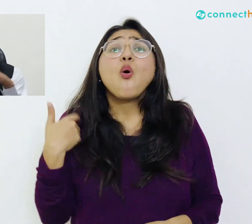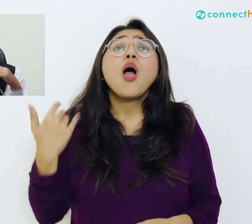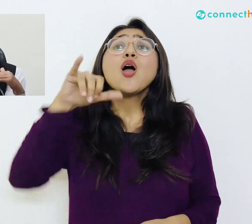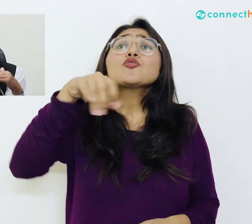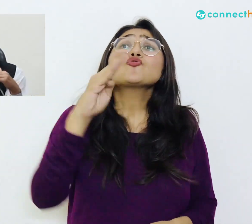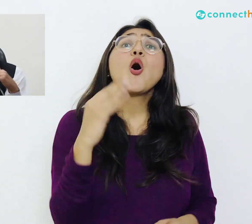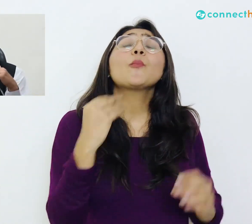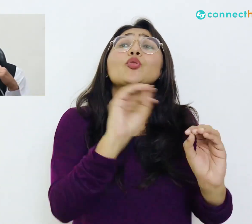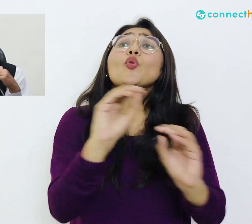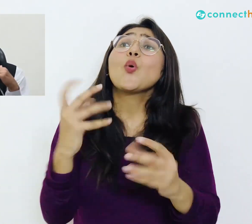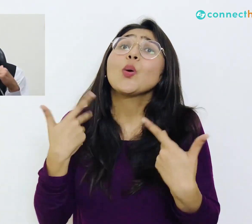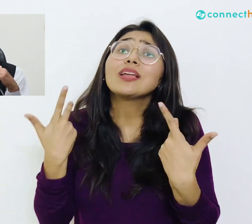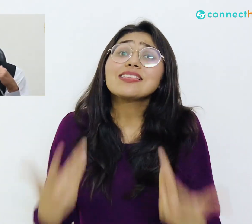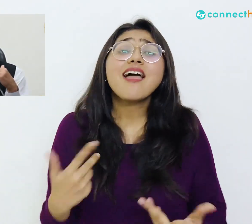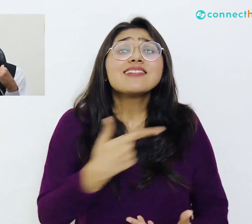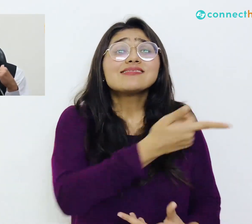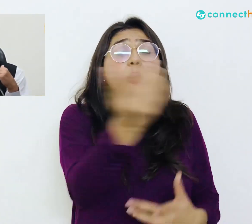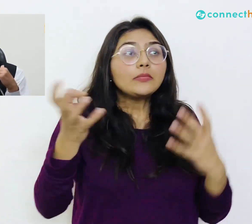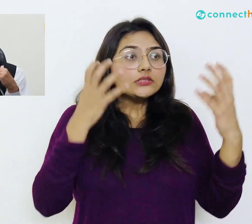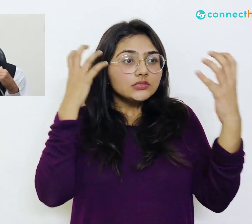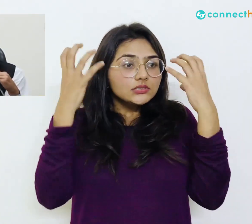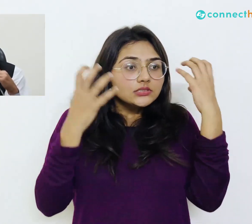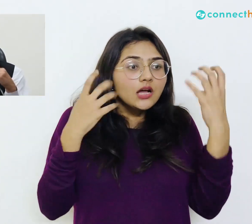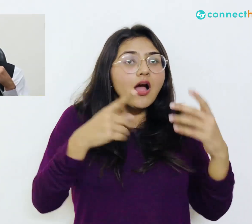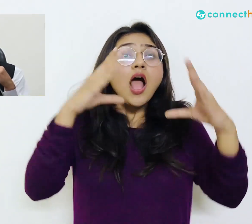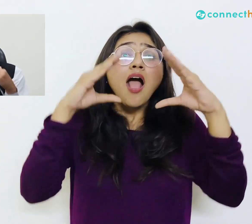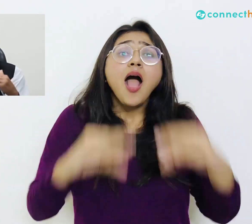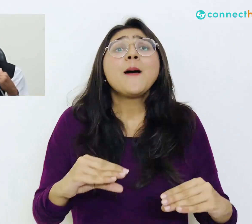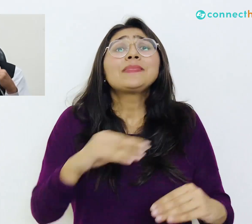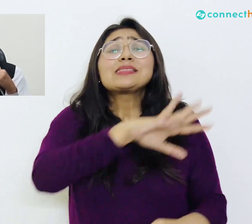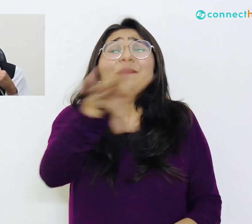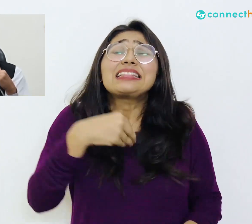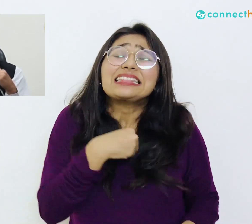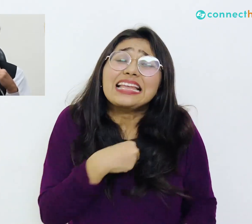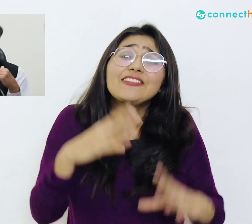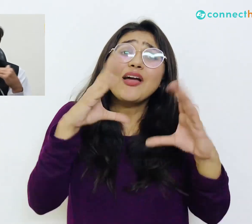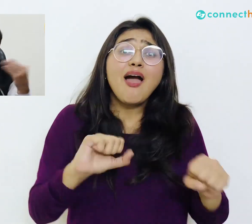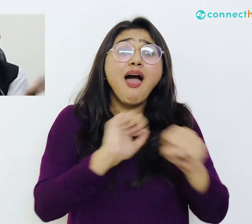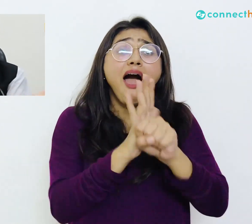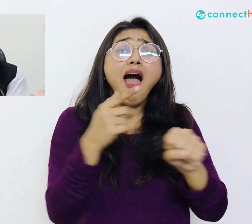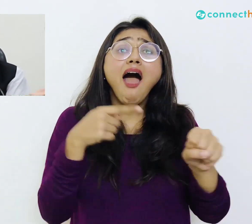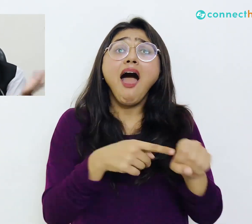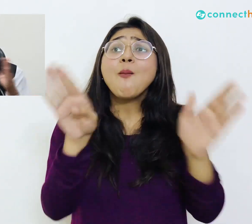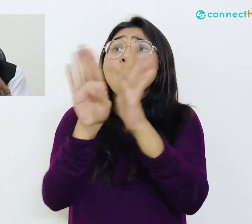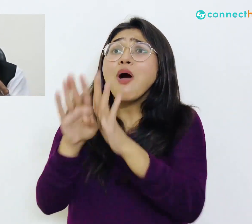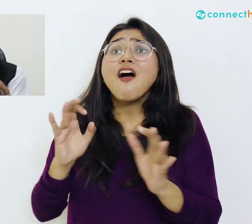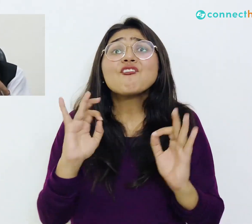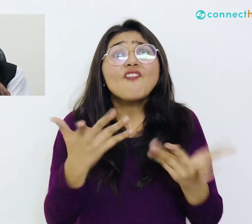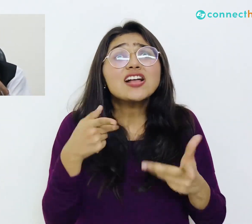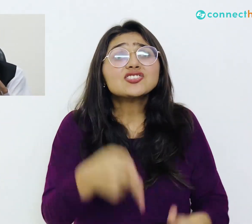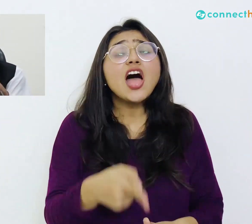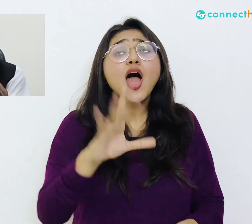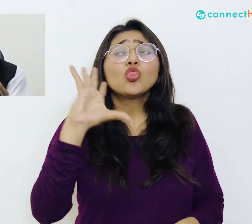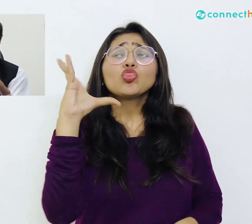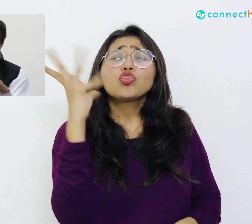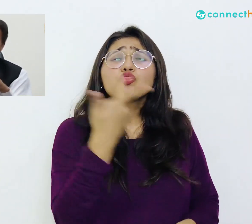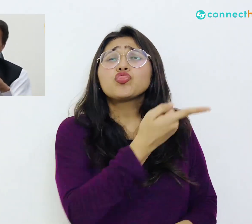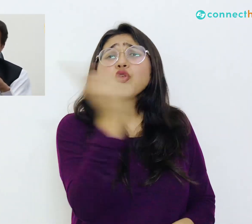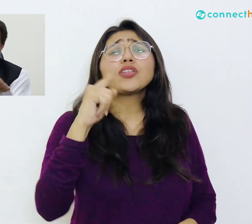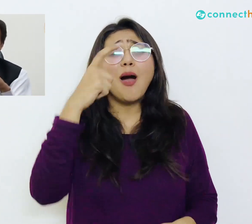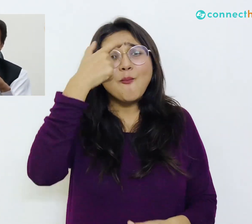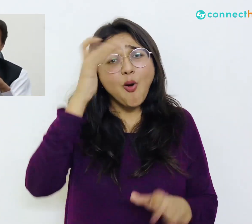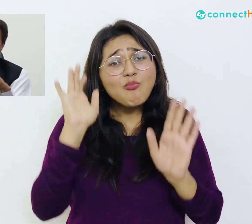اپنی انڈسٹری کھولی ہے. تو وہ کیوں کر رہے ہیں؟ کیونکہ وہ بھی یہ سمجھتے ہیں کہ یہ زیادہ دیر تک لاک ڈاؤن